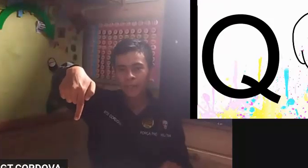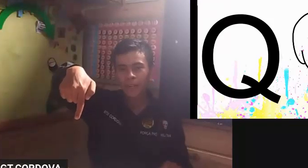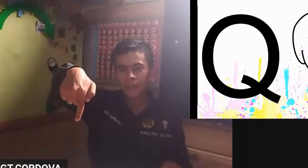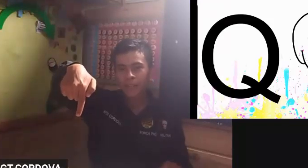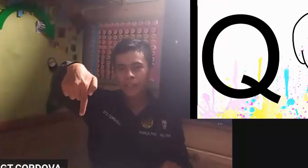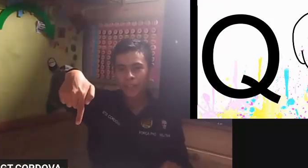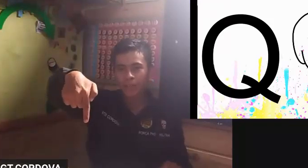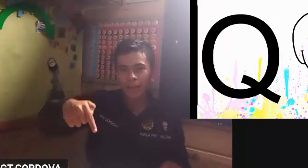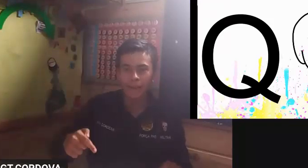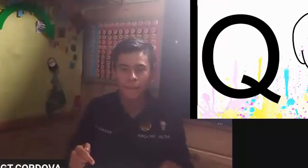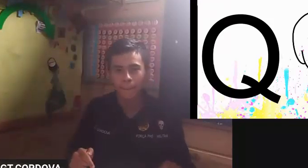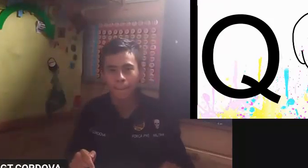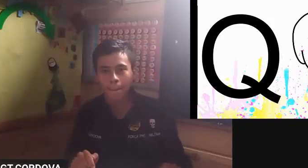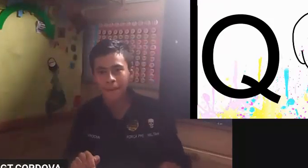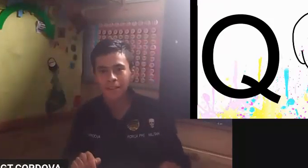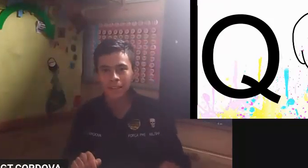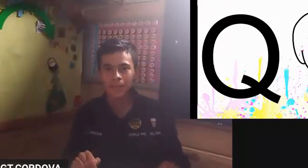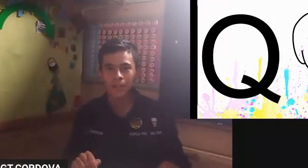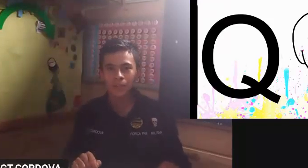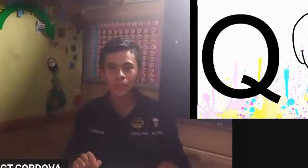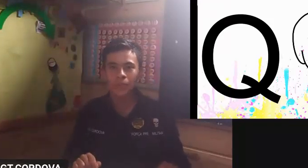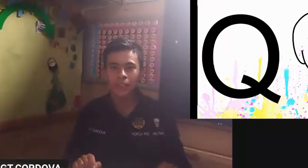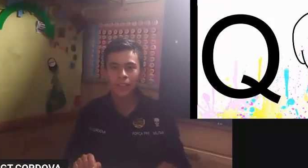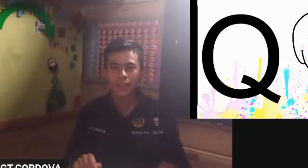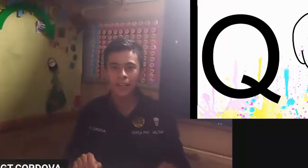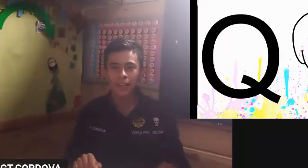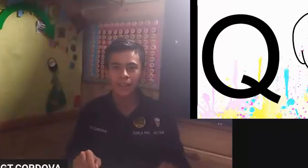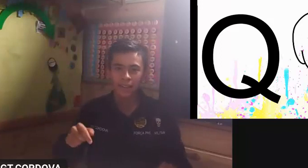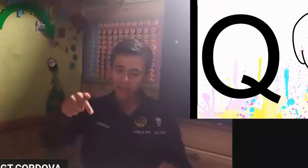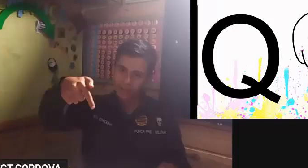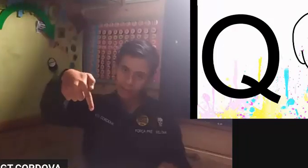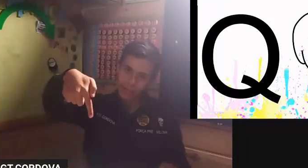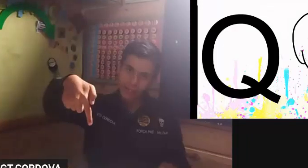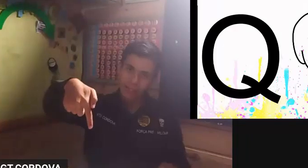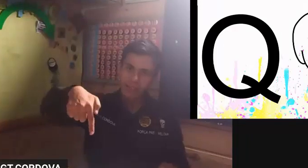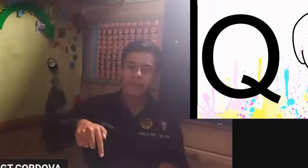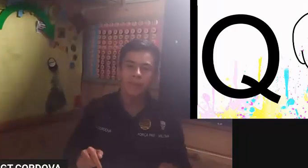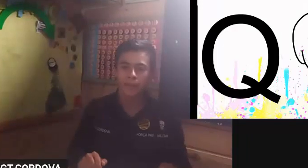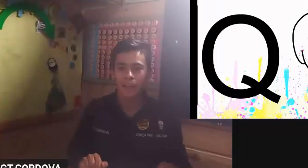é fácil de lembrar. É só lembrar do O e daquela perninha para baixo.